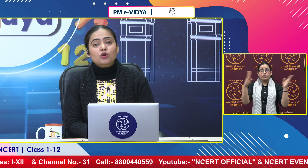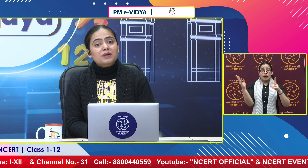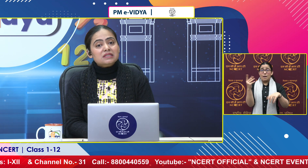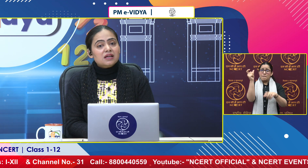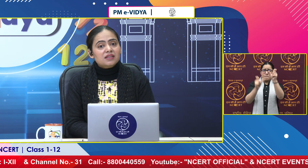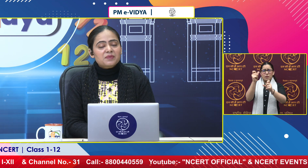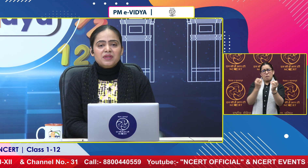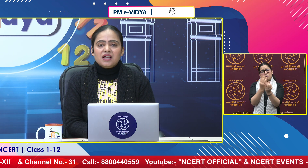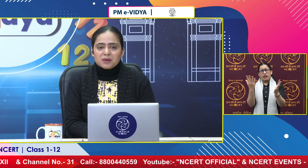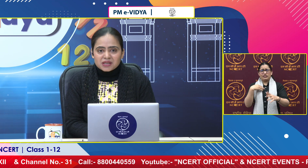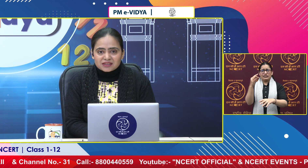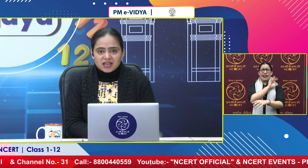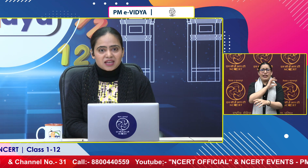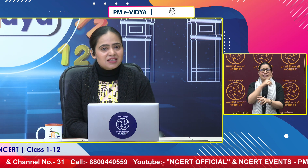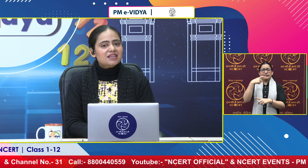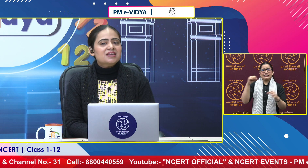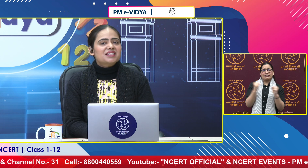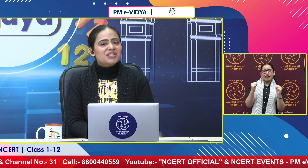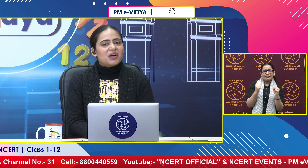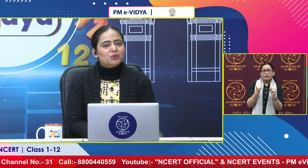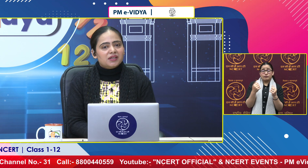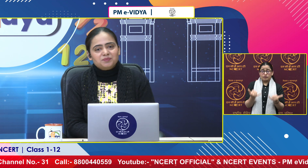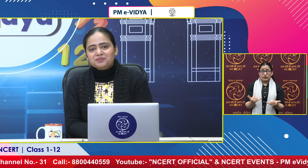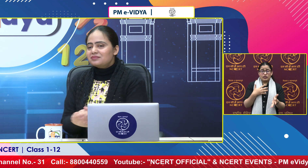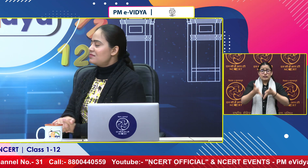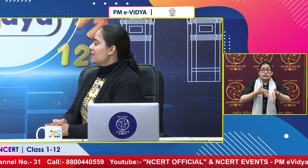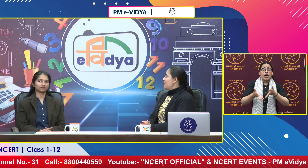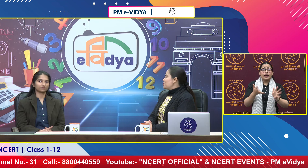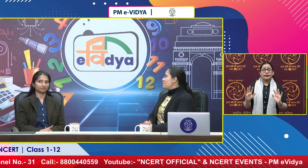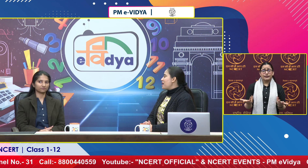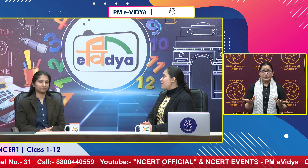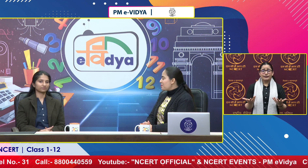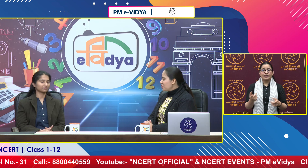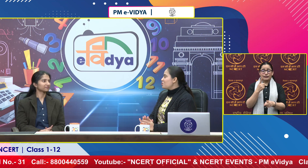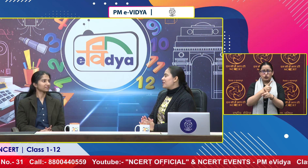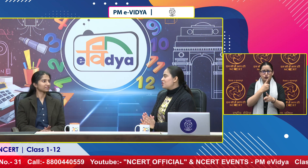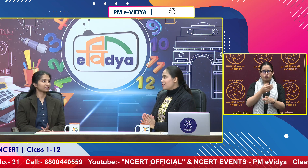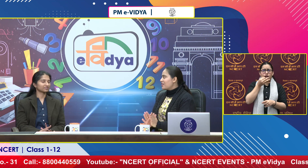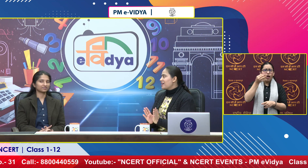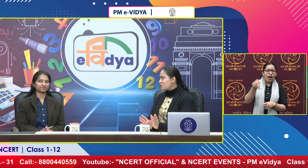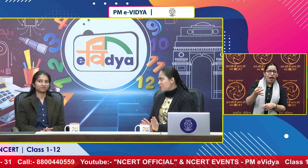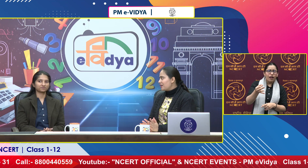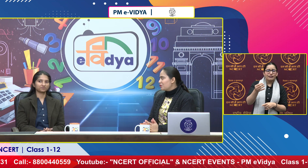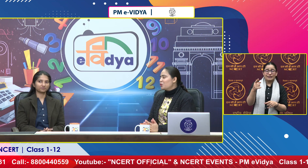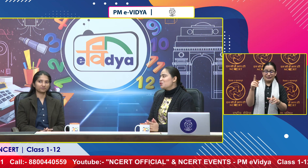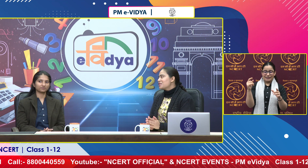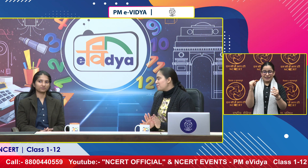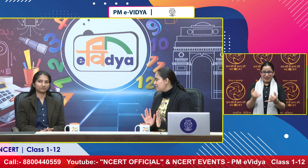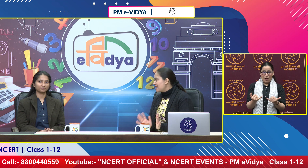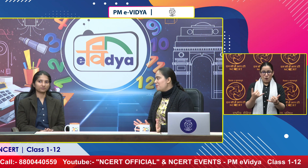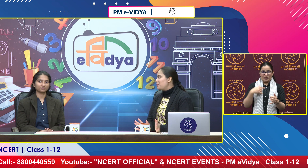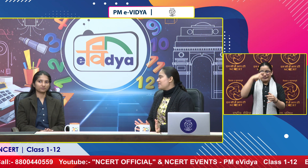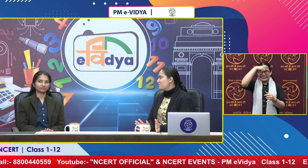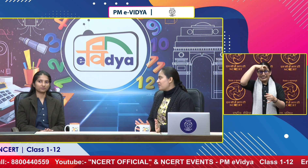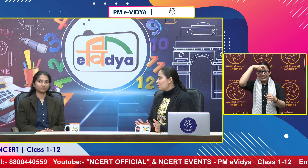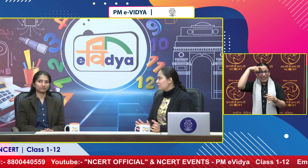विंटर्स बहुत लोगों को पसंद आती है। अब देखते हैं इनके साइंस क्या होते हैं। सो मैम, अभी जो वेदर चल रहा है स्प्रिंग, वो तो